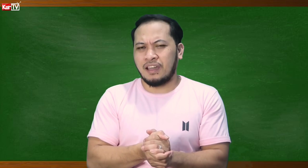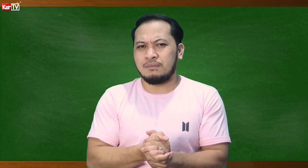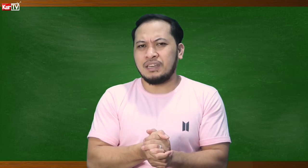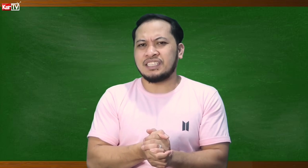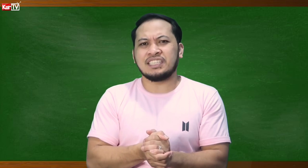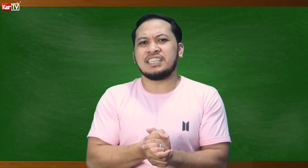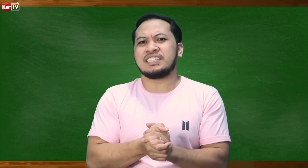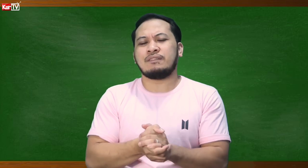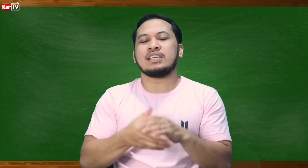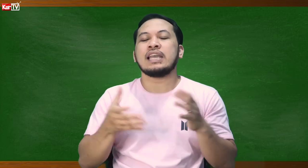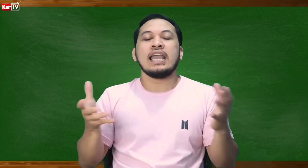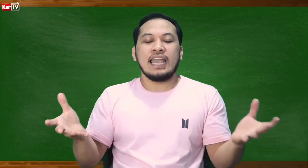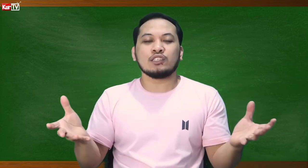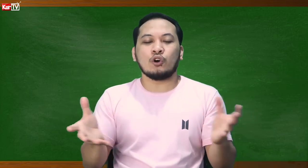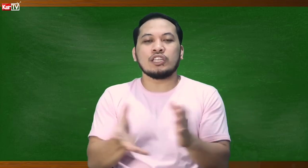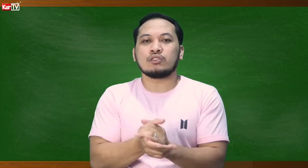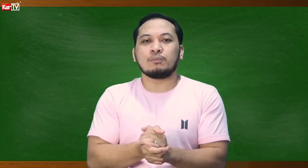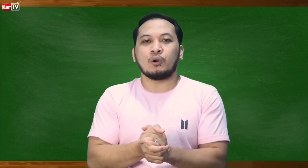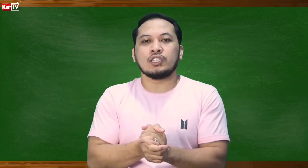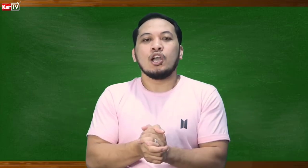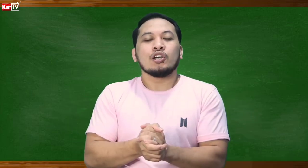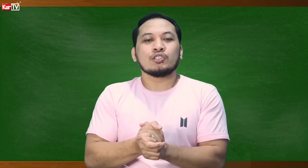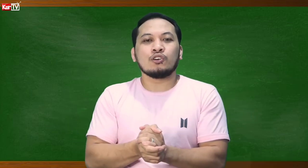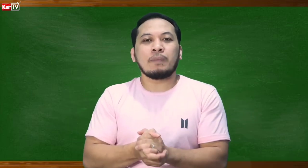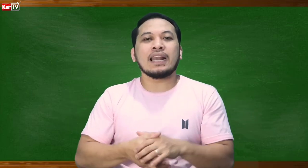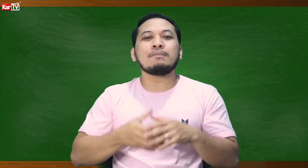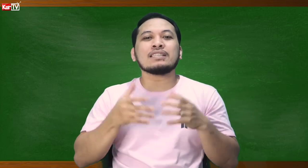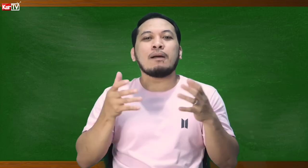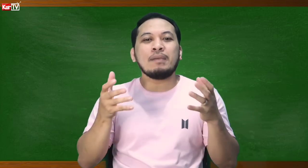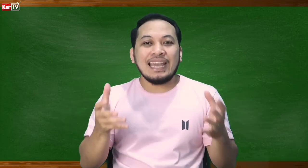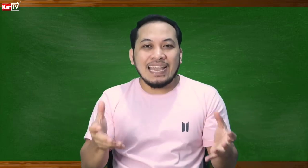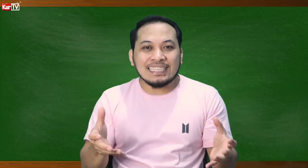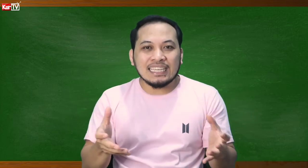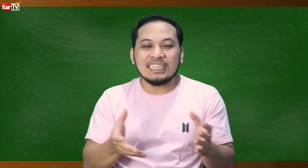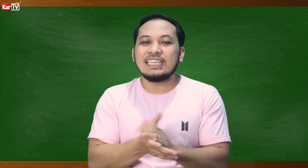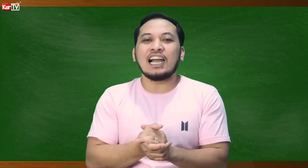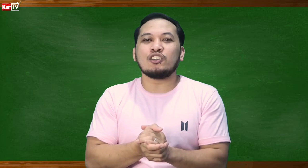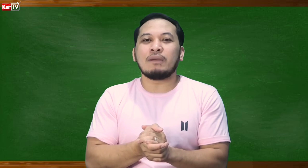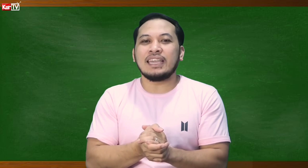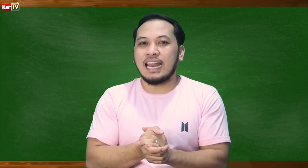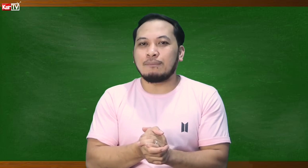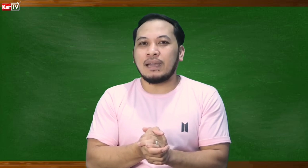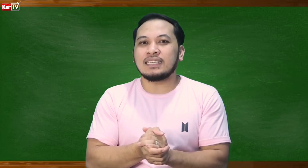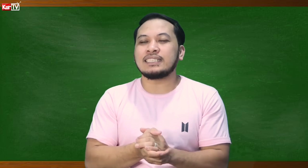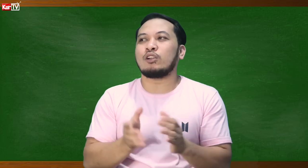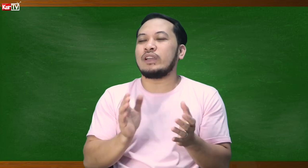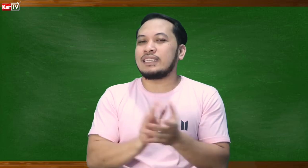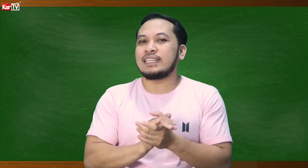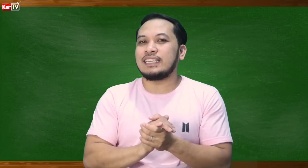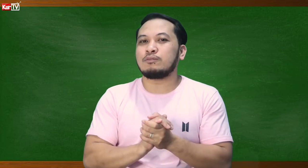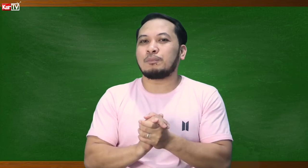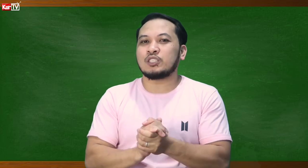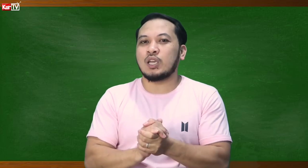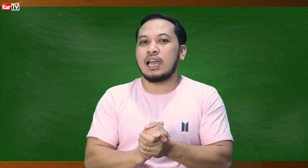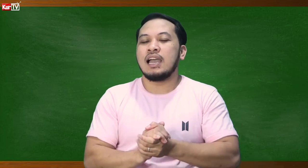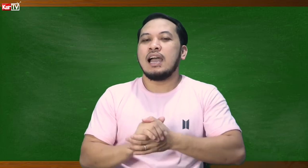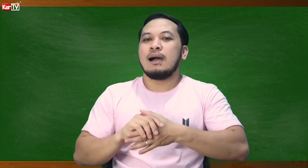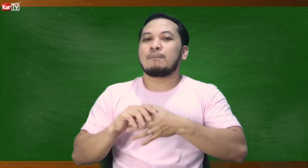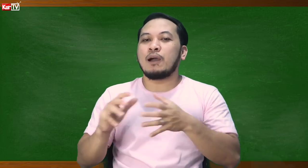5 years, 6 years, 7 years, and so on and so forth. So, para mas mabilis at hindi na kayo mahirapan, kasi kung isisenyas mo pa siya,